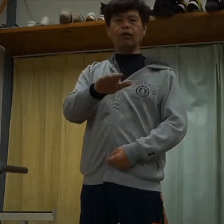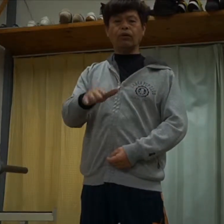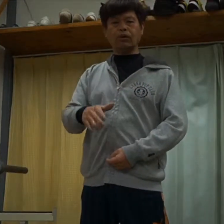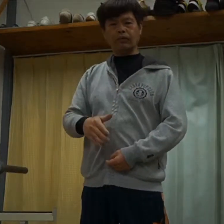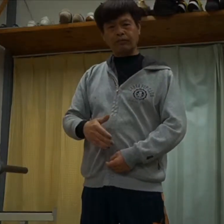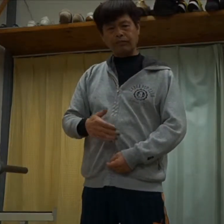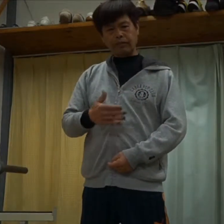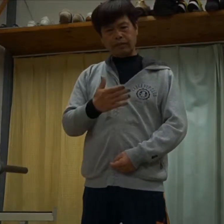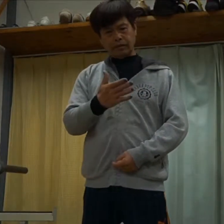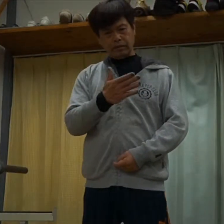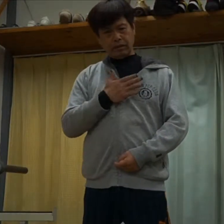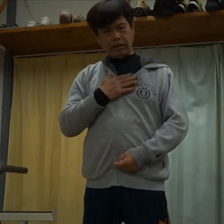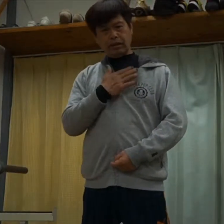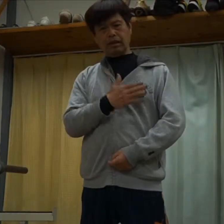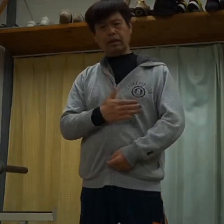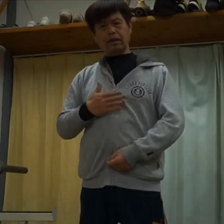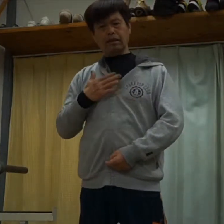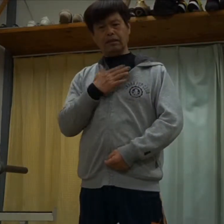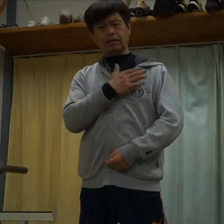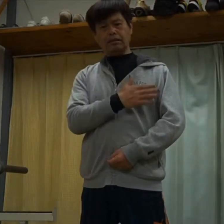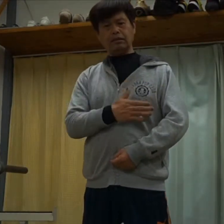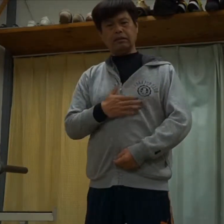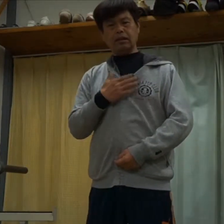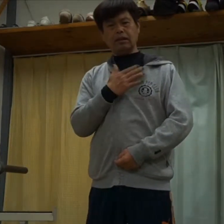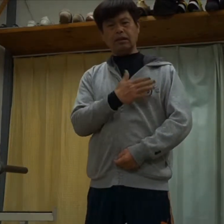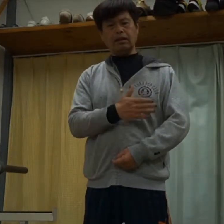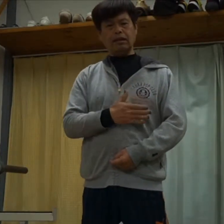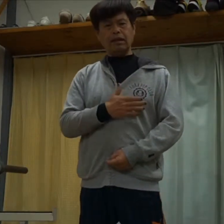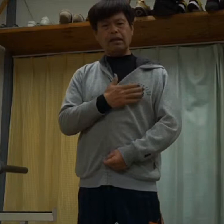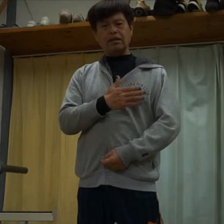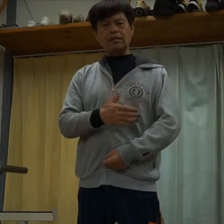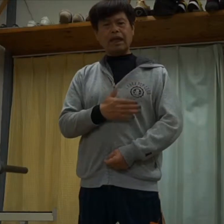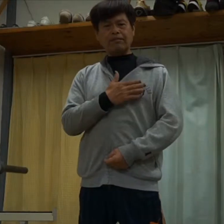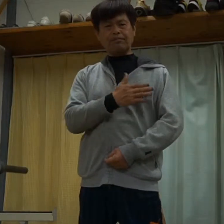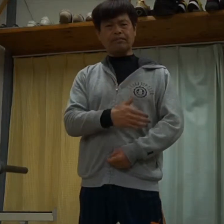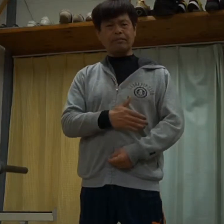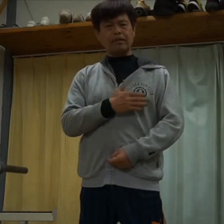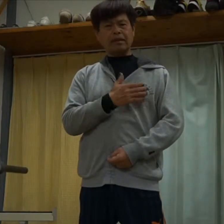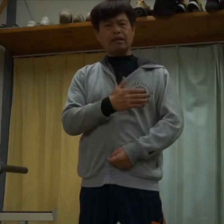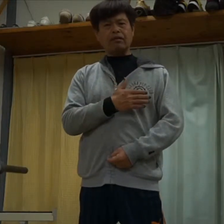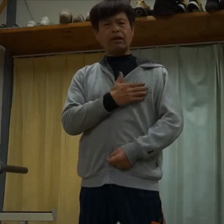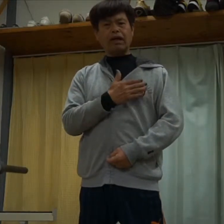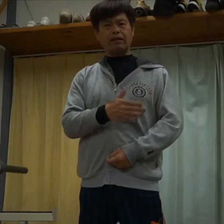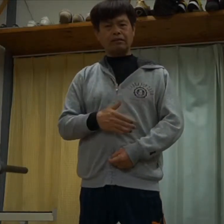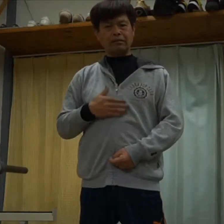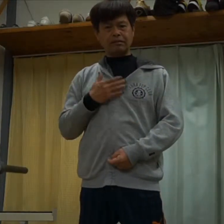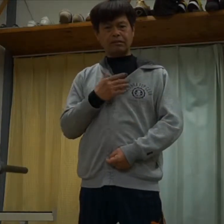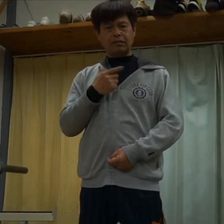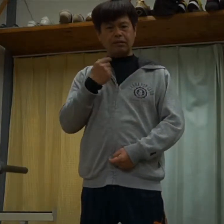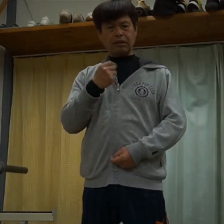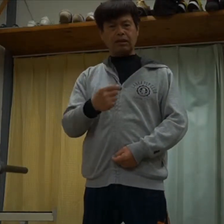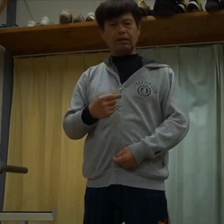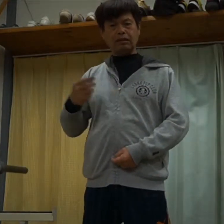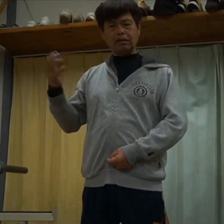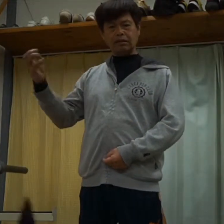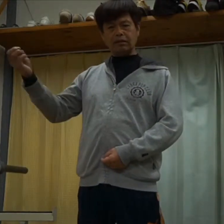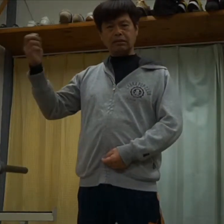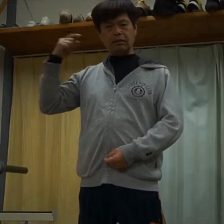いいよ井田聞いていあーゆーめーと